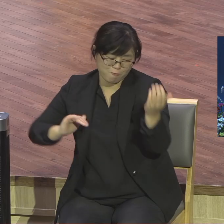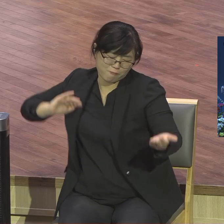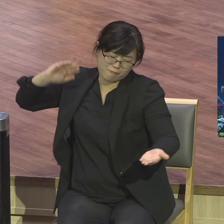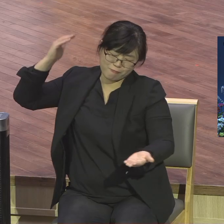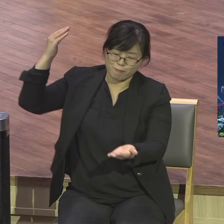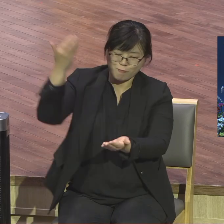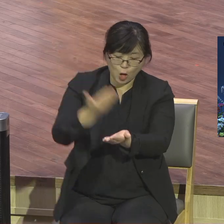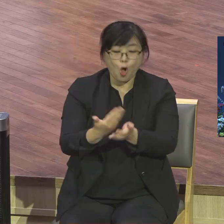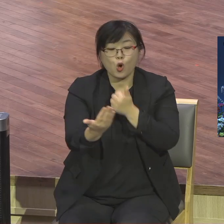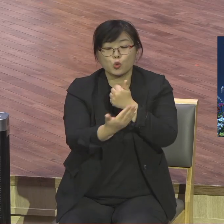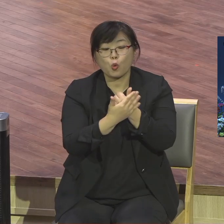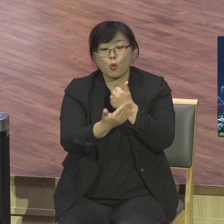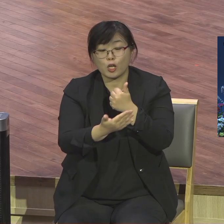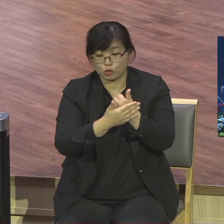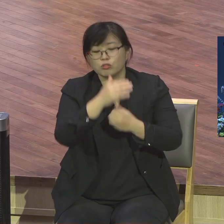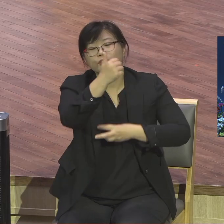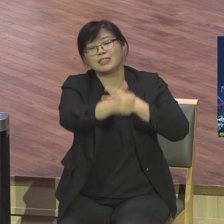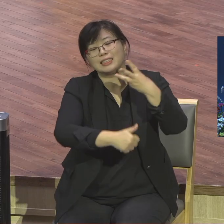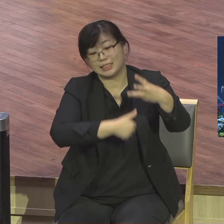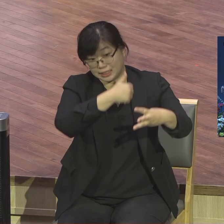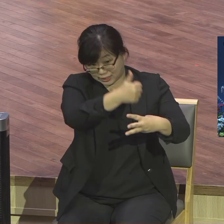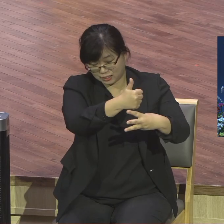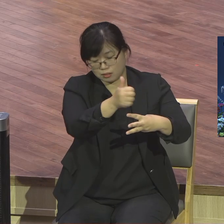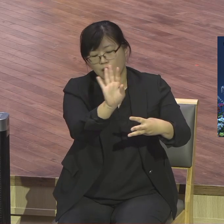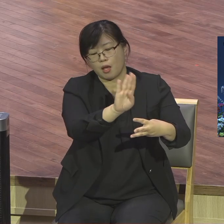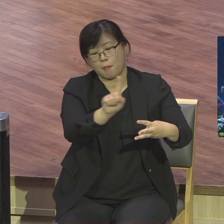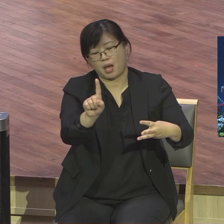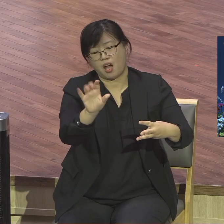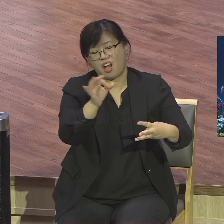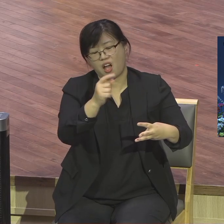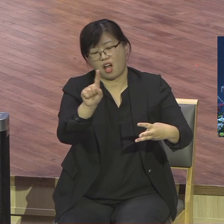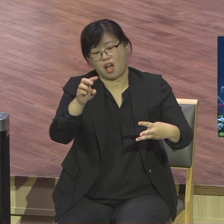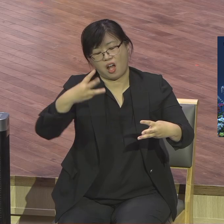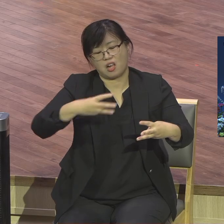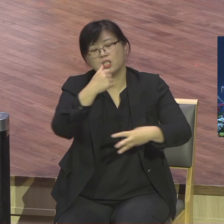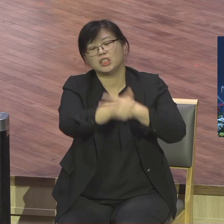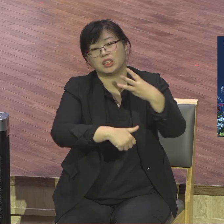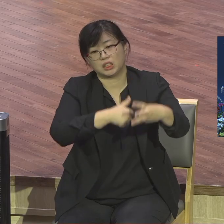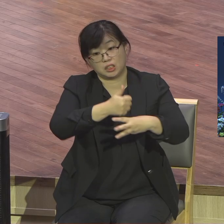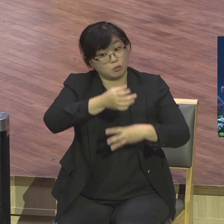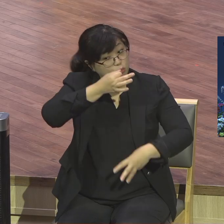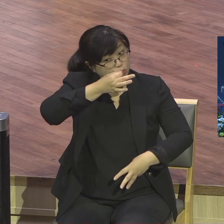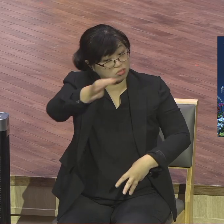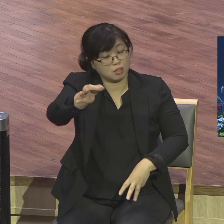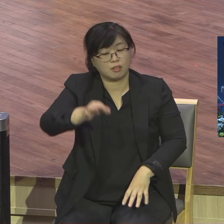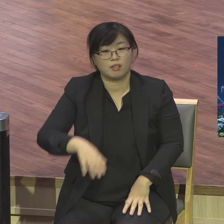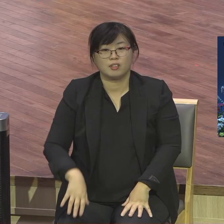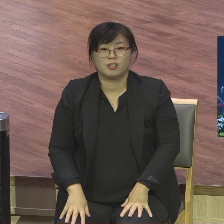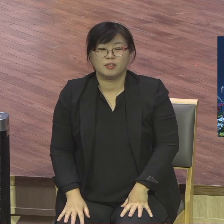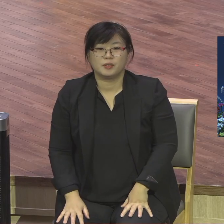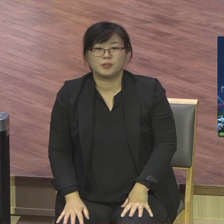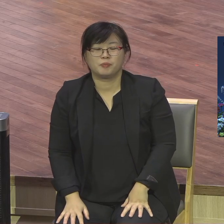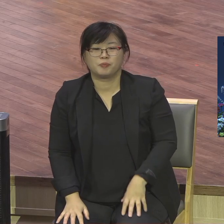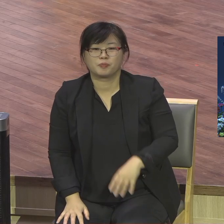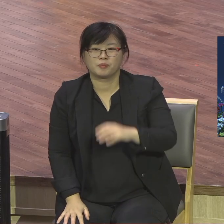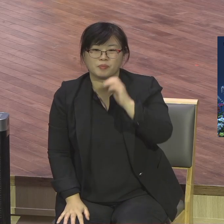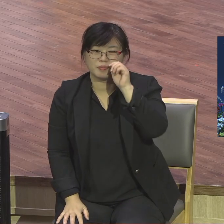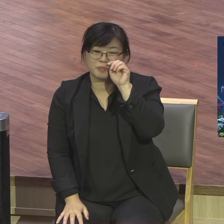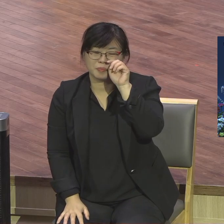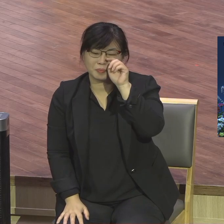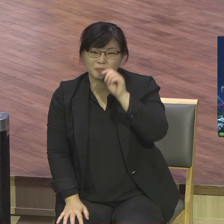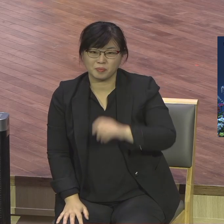농사를 다 지니까 농사 잘 되게 준 신이다. 지금의 표현으로 하자면요. 이 발과 아세라는